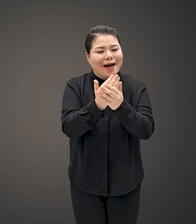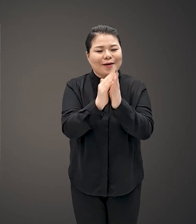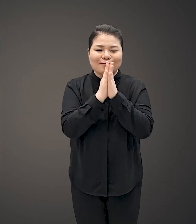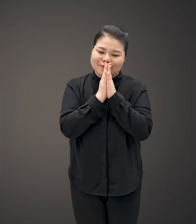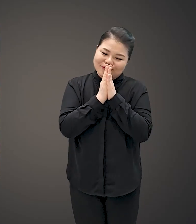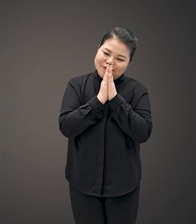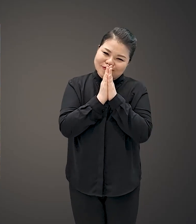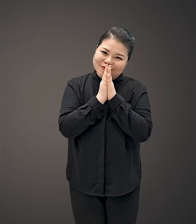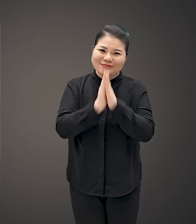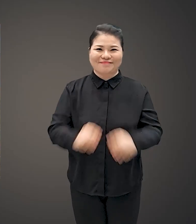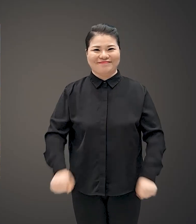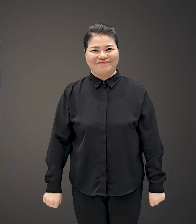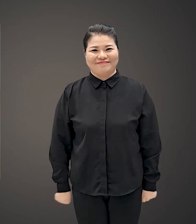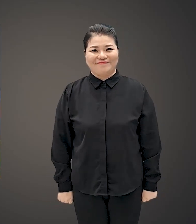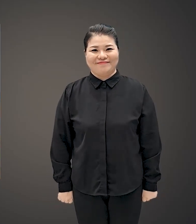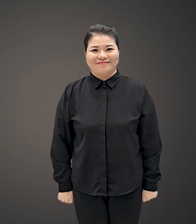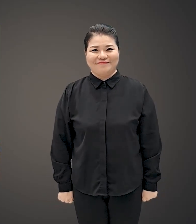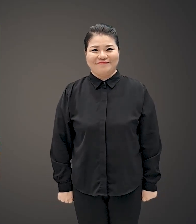빌었어요.